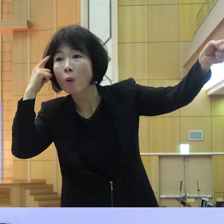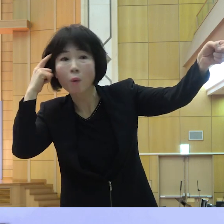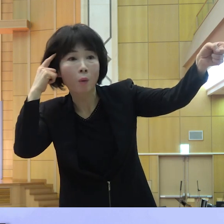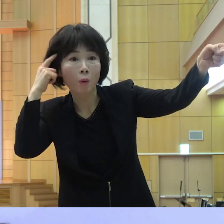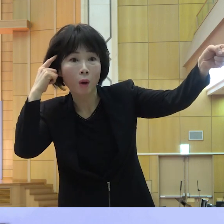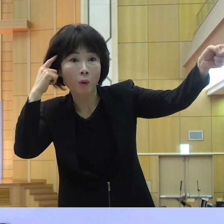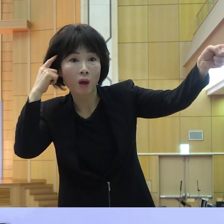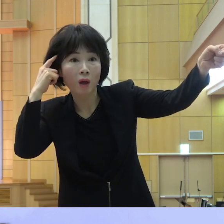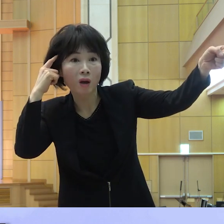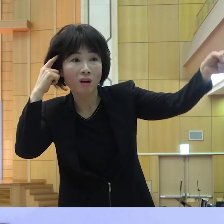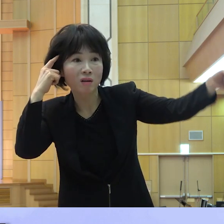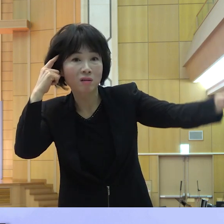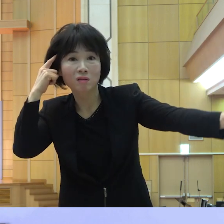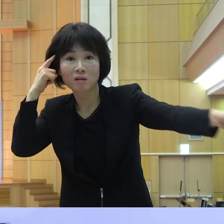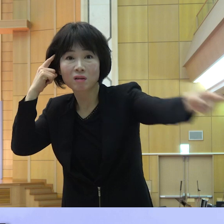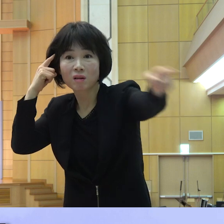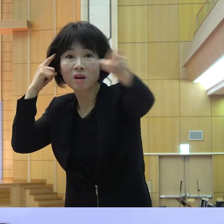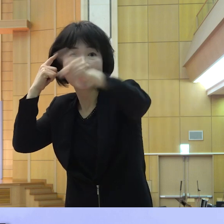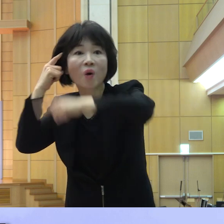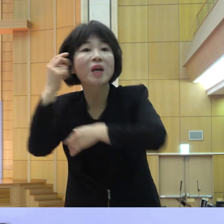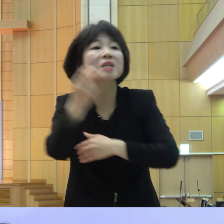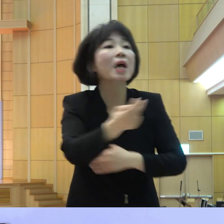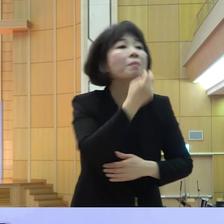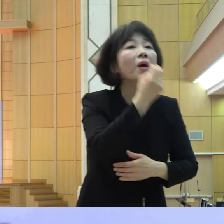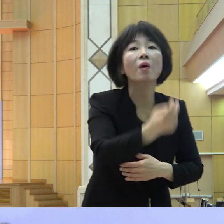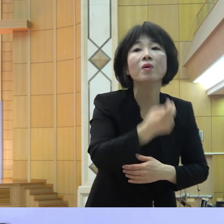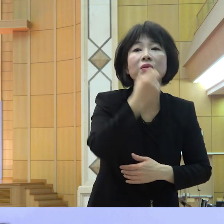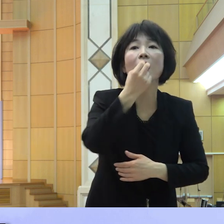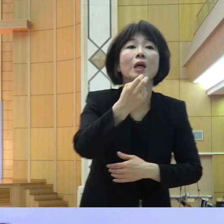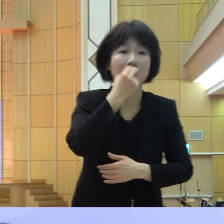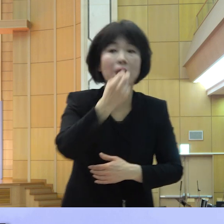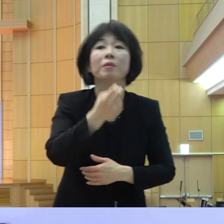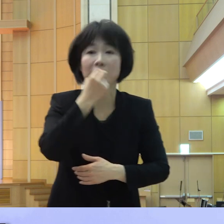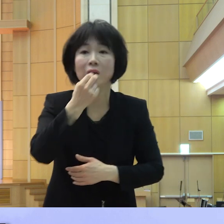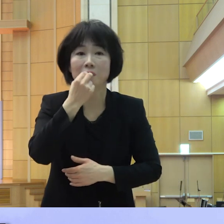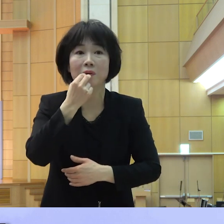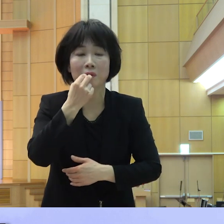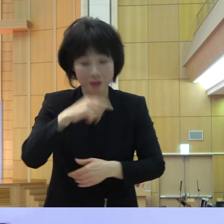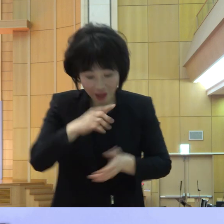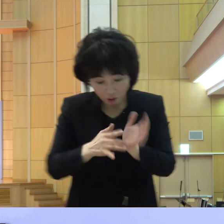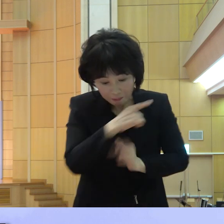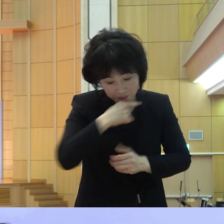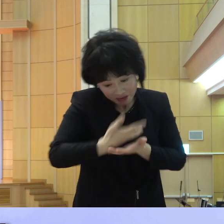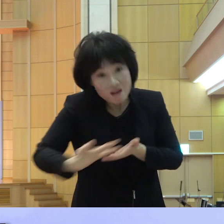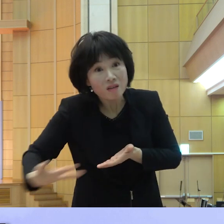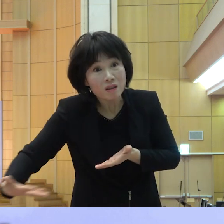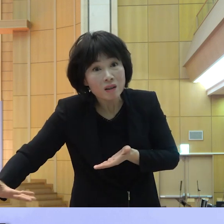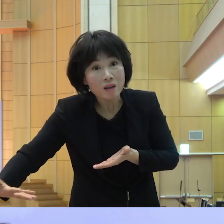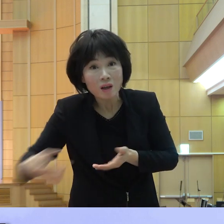뭐야? 떡을 떼어준 것처럼 생명의 떡이니라. 내가 피 흘린 것 생명의